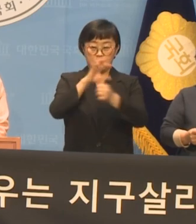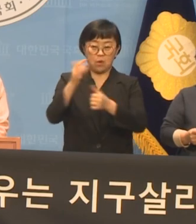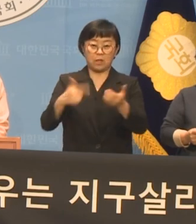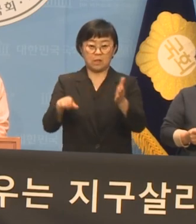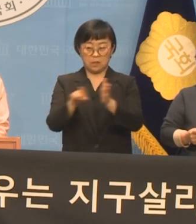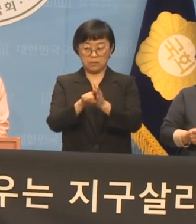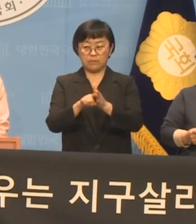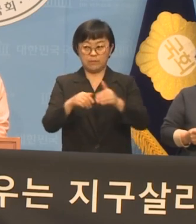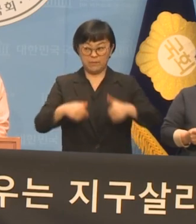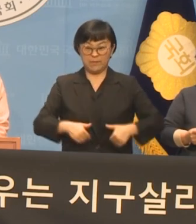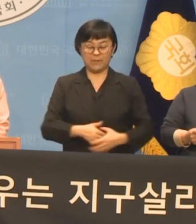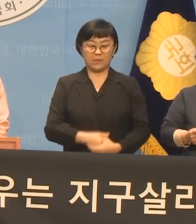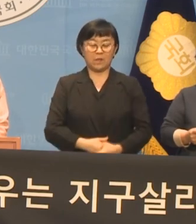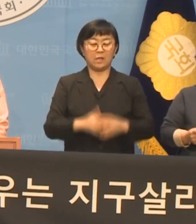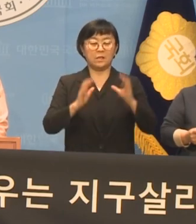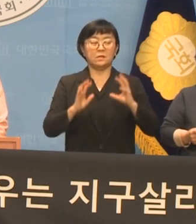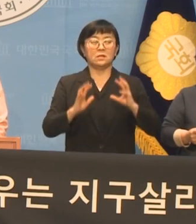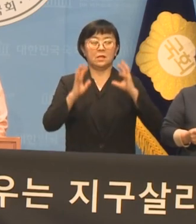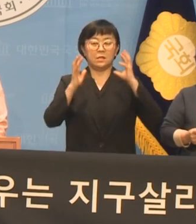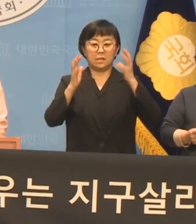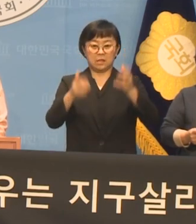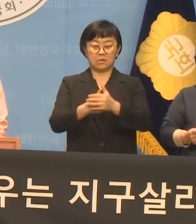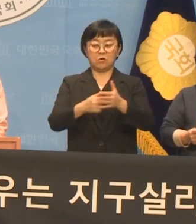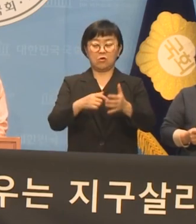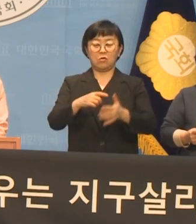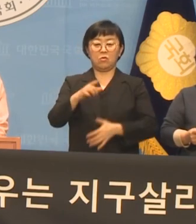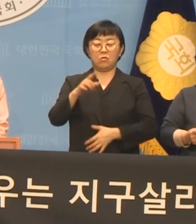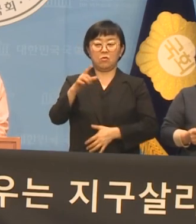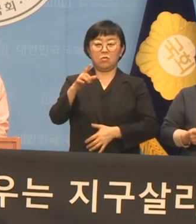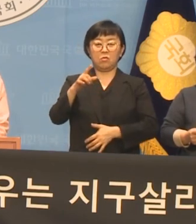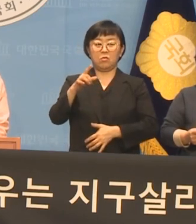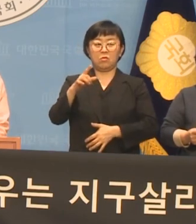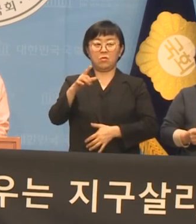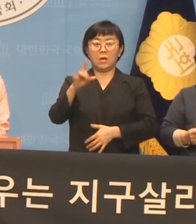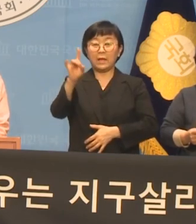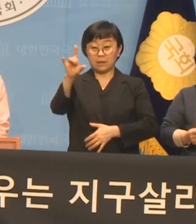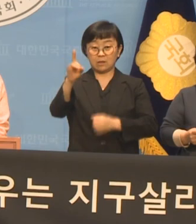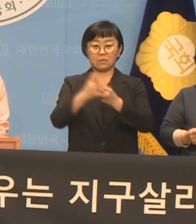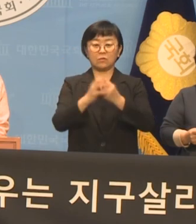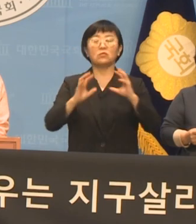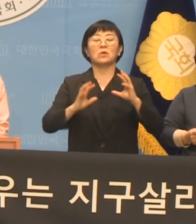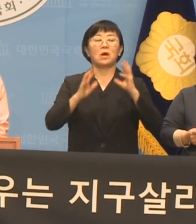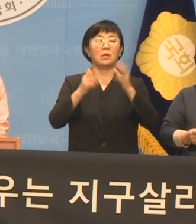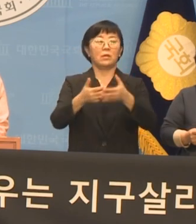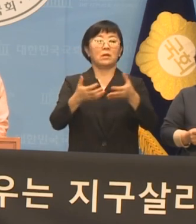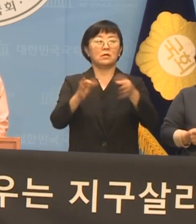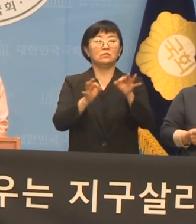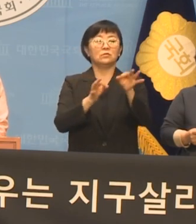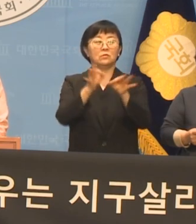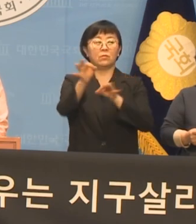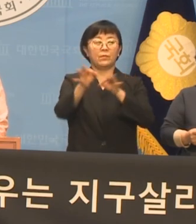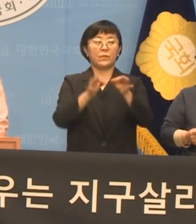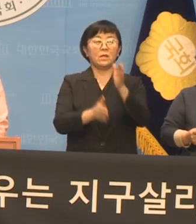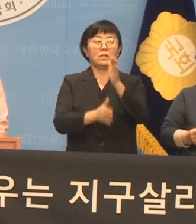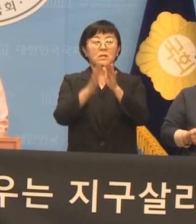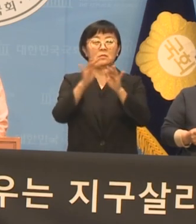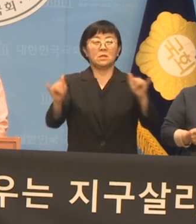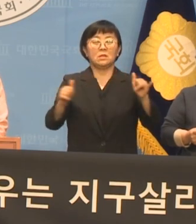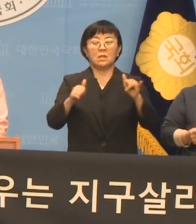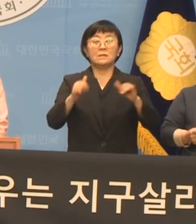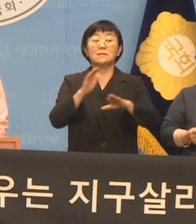운동이다. 이 운동은 세계에서 유일무이하게 국가 간 금융거래를 시민의